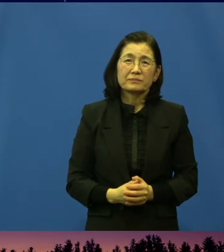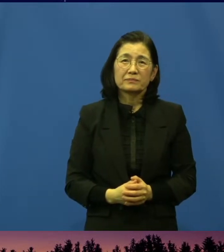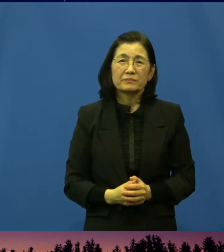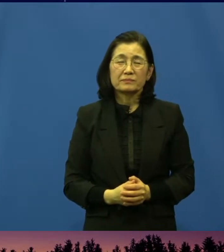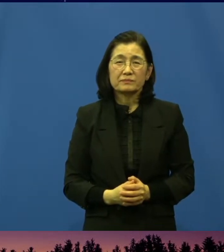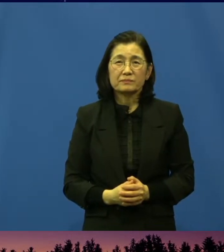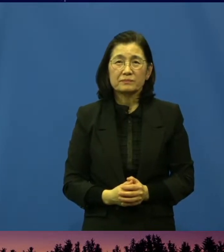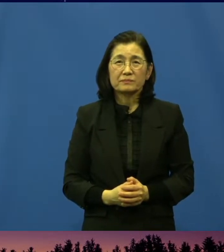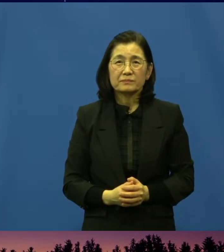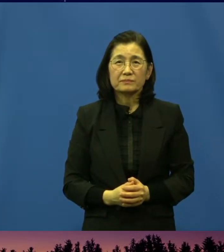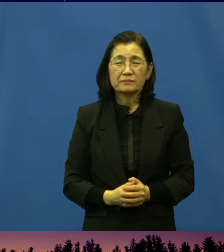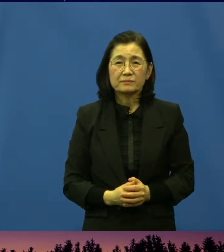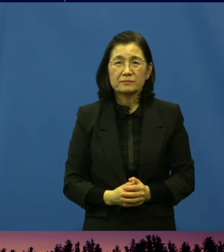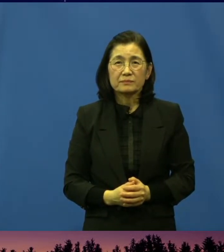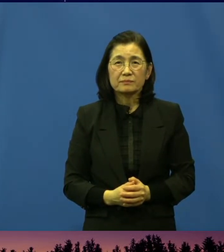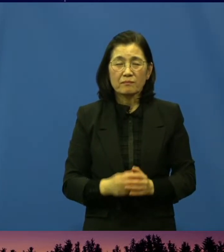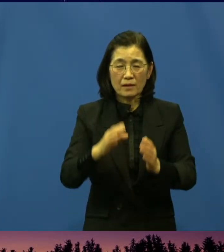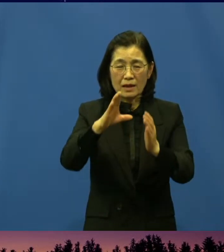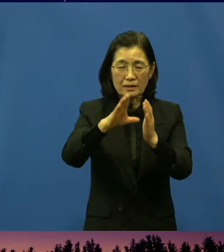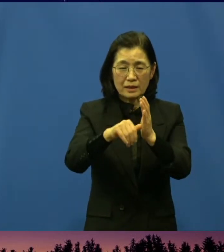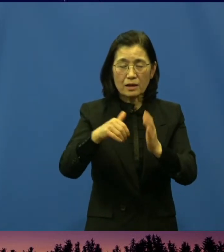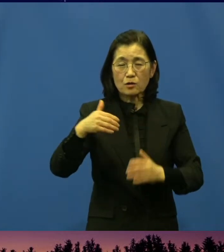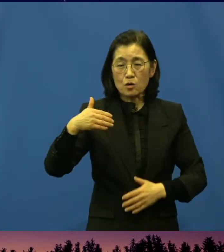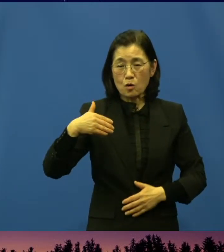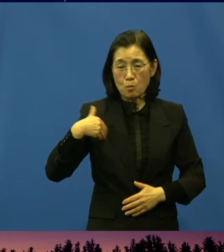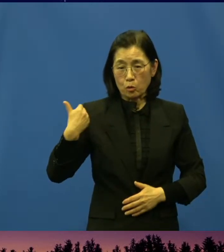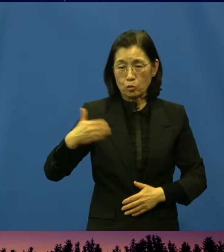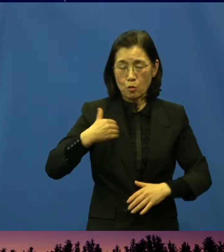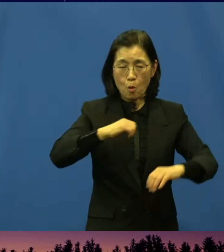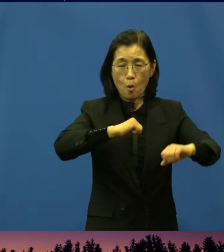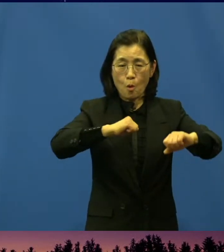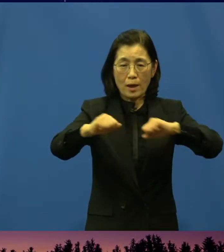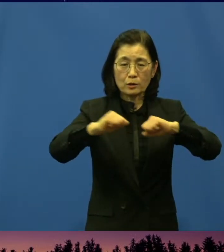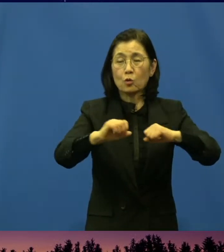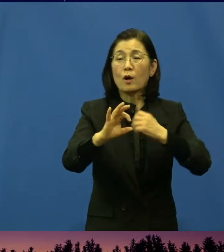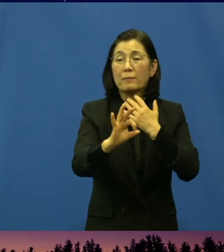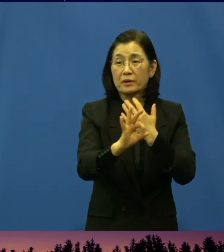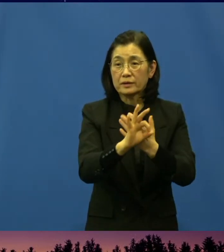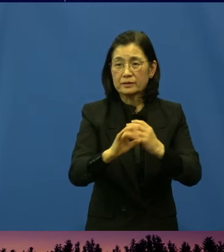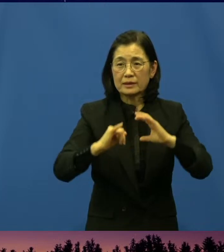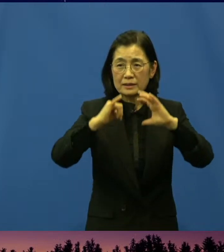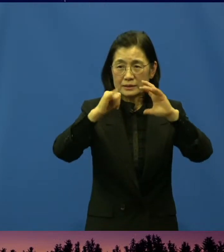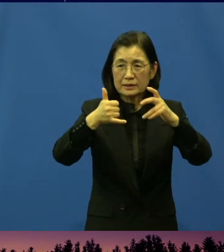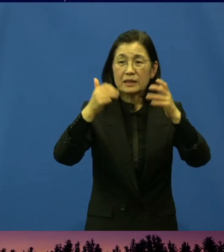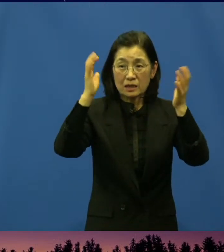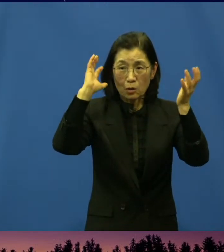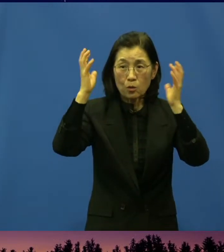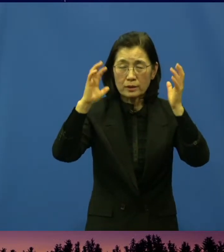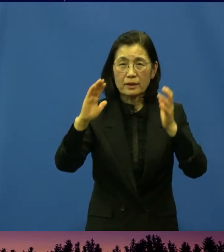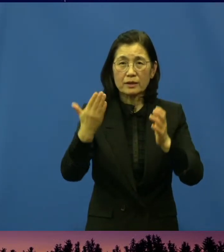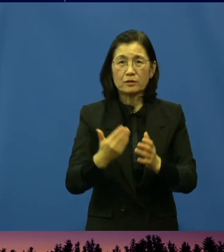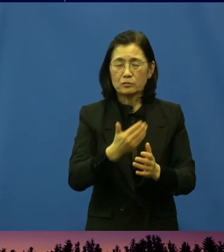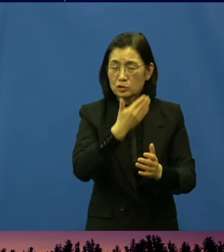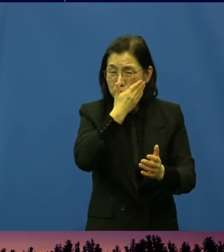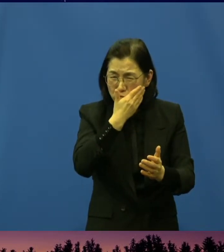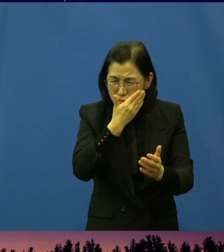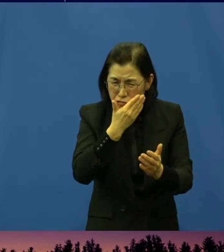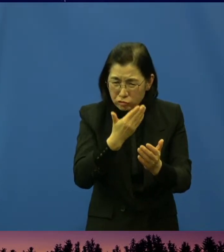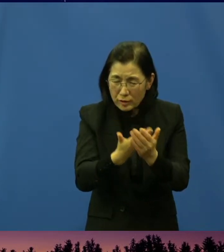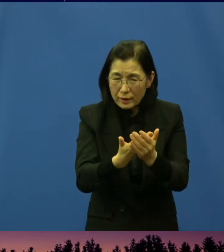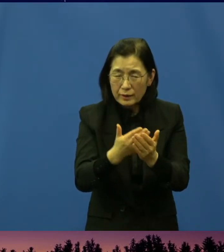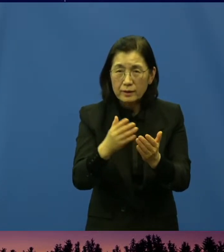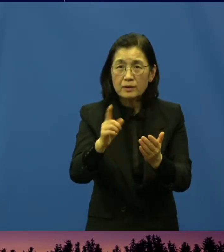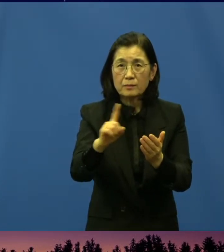이걸 모르고 행동하면 세상이 혼란스러워지는 것입니다. 그래서 매우 중요한 것은 이